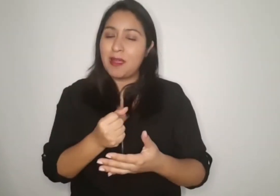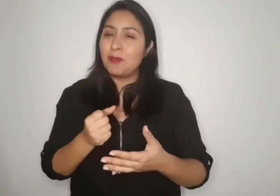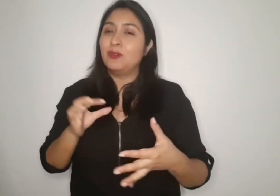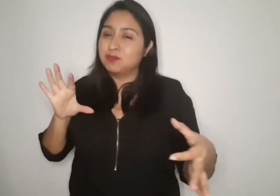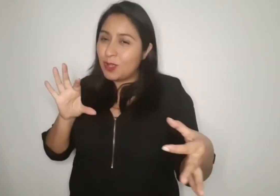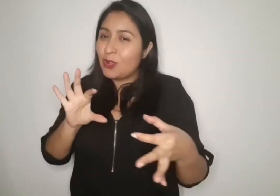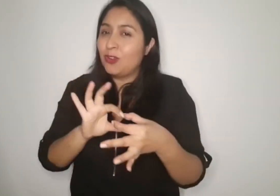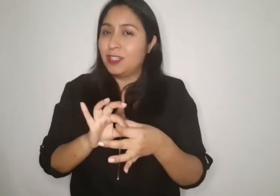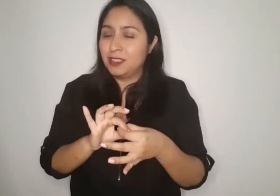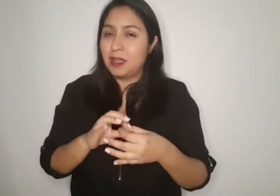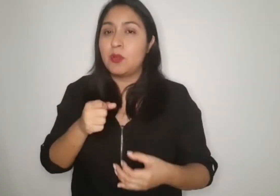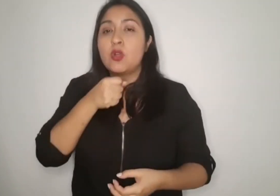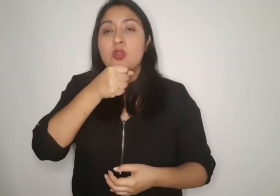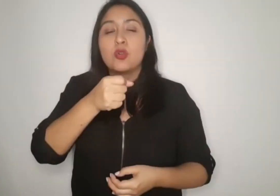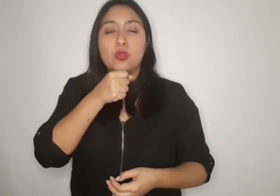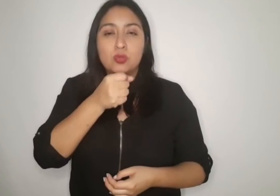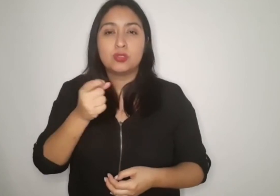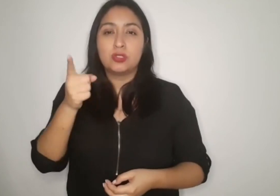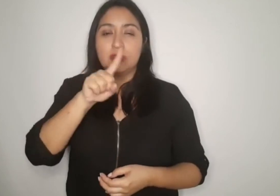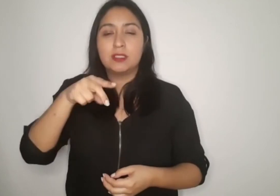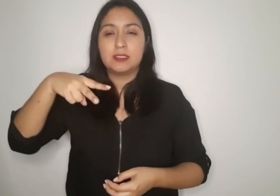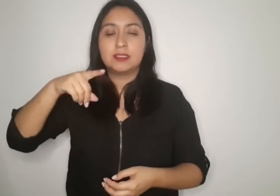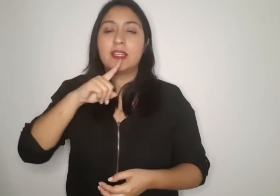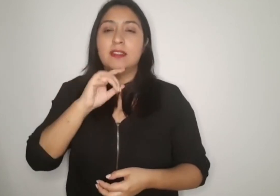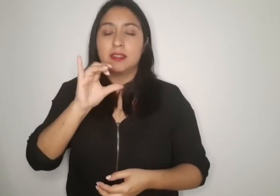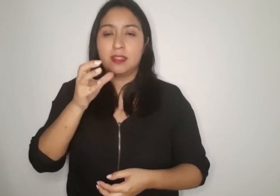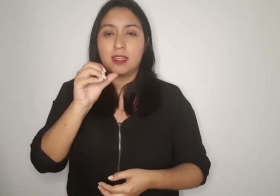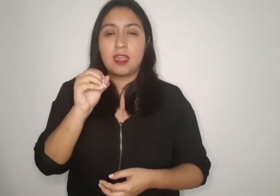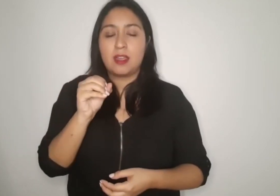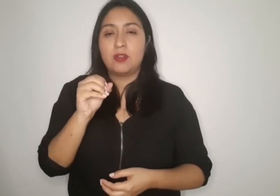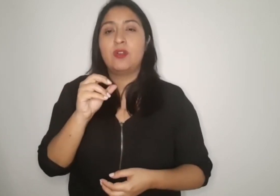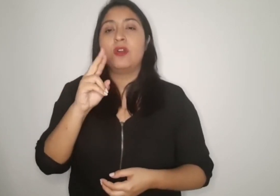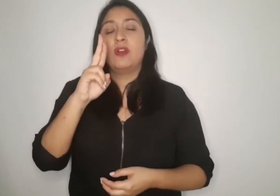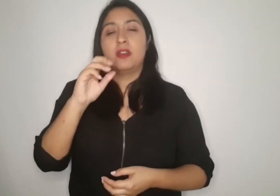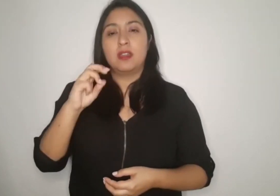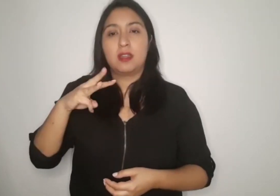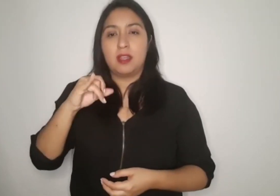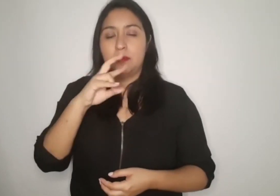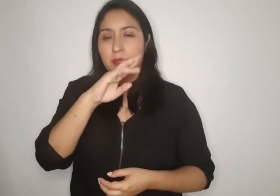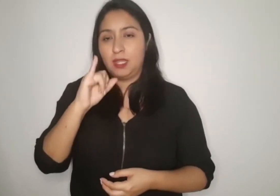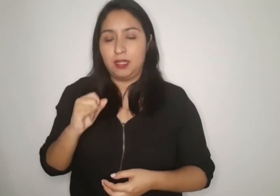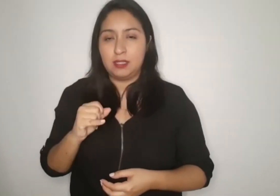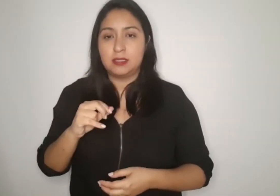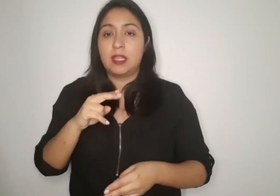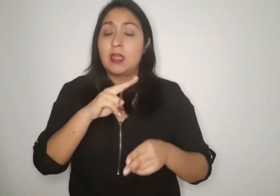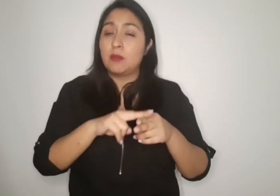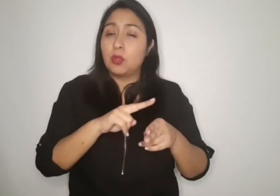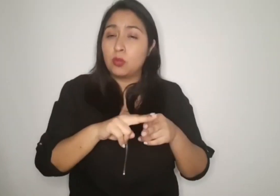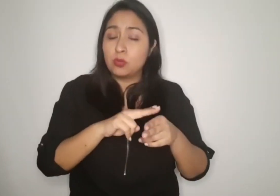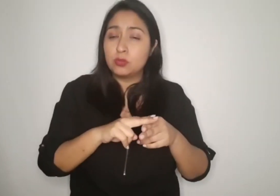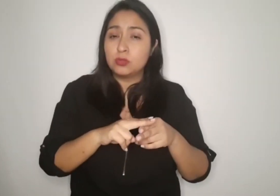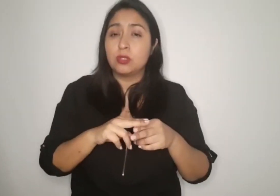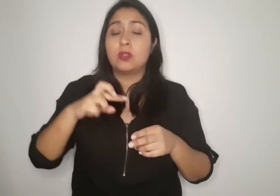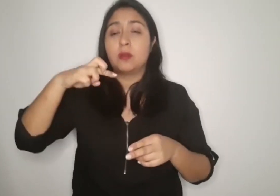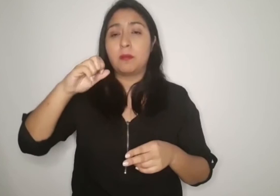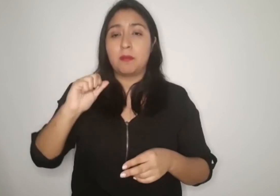Conectamos. Conducción, Santiago Ramírez. Producción, Pablo Vega.